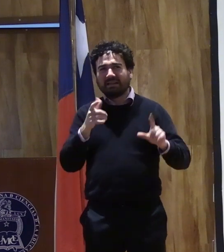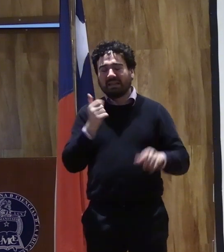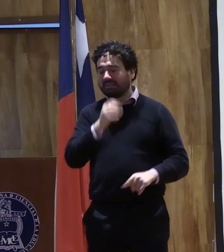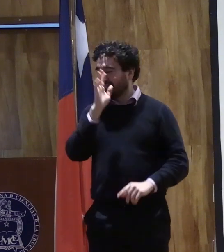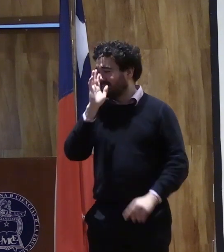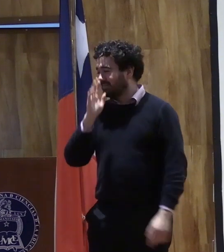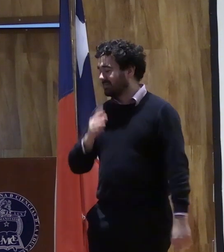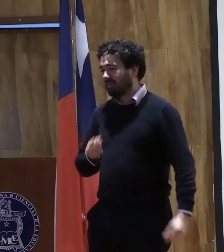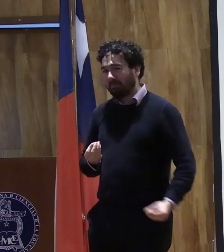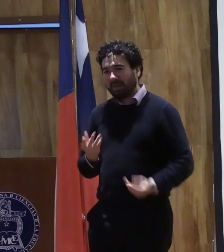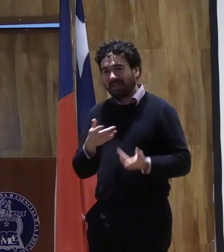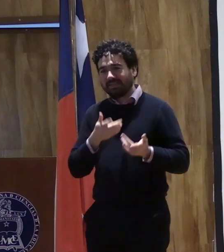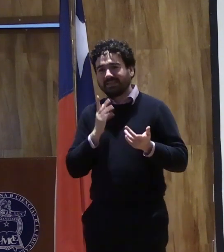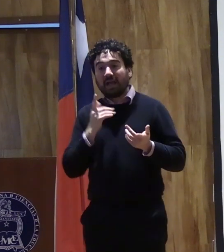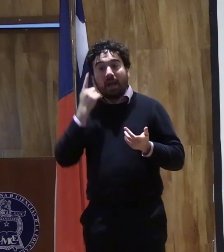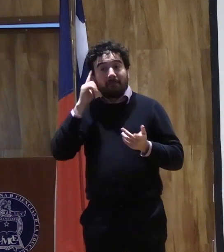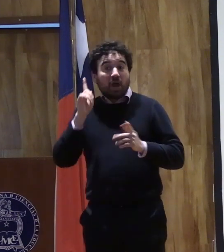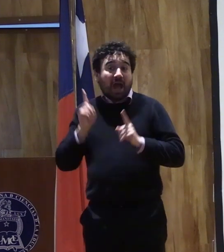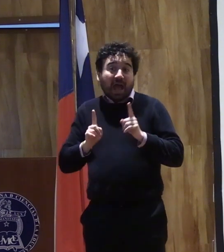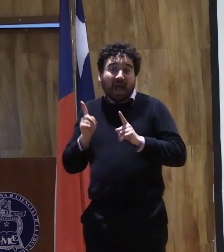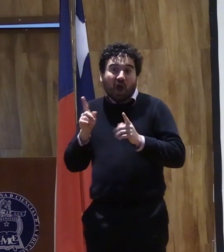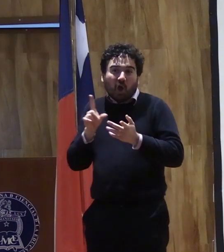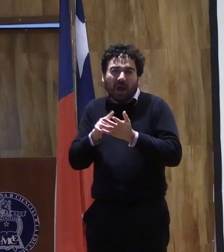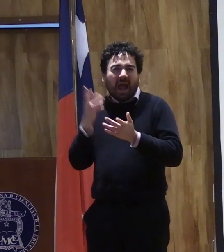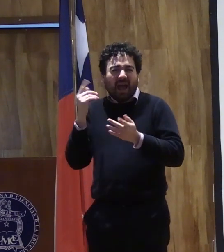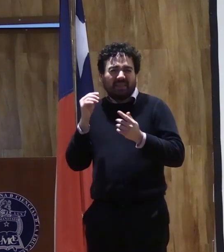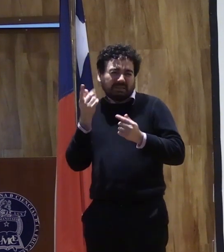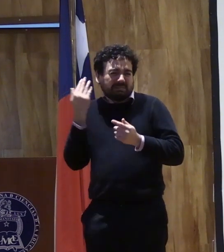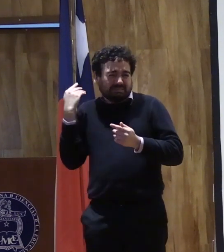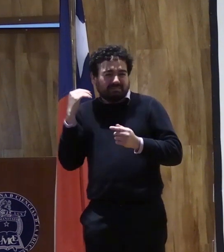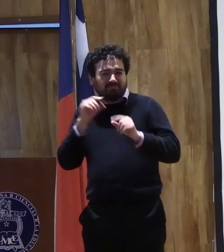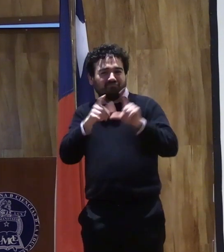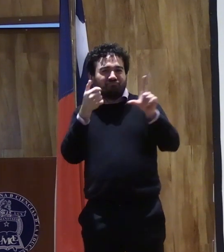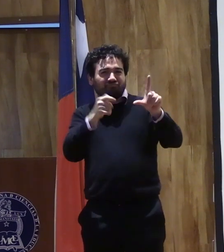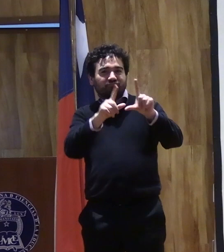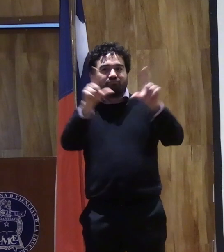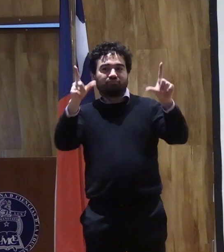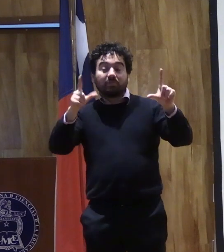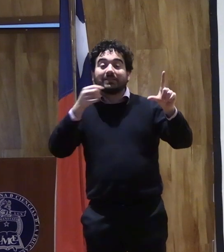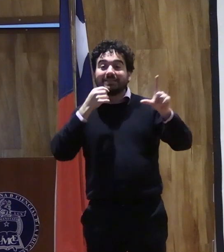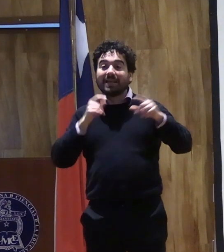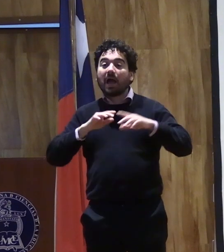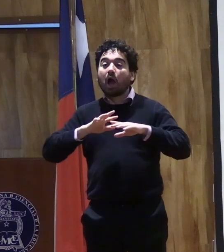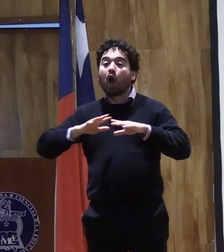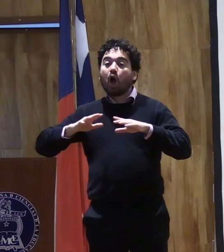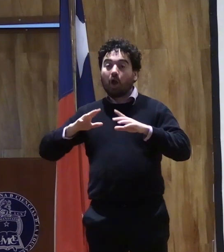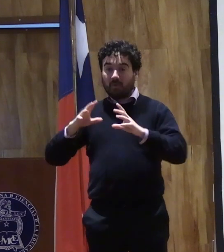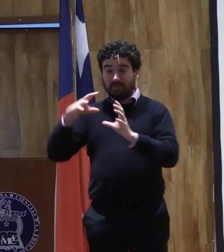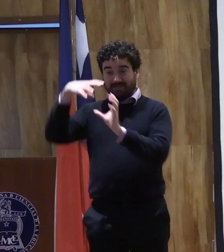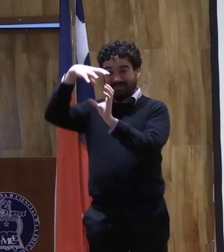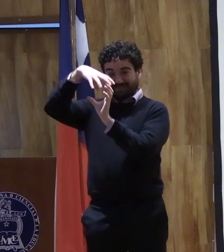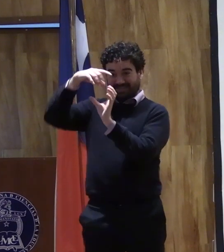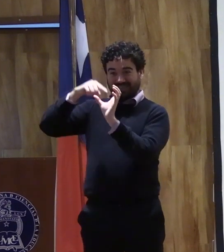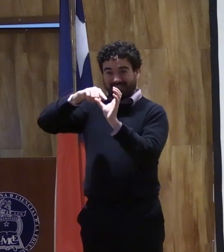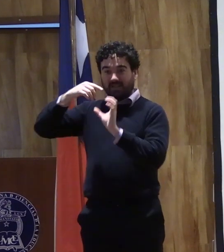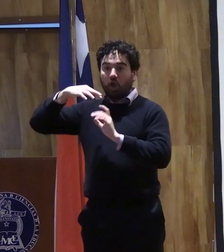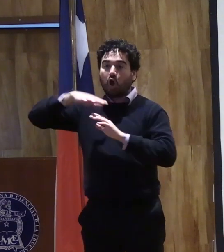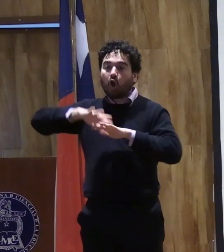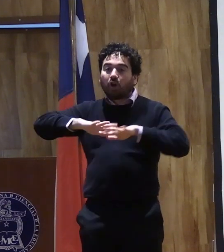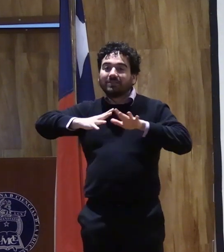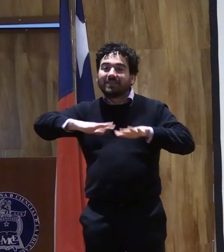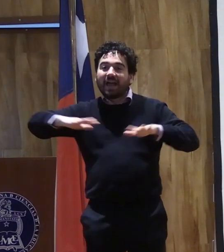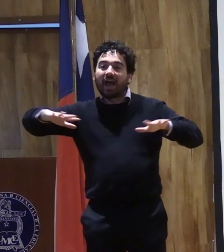alguna parte decían que el océano Ártico, el Ártico, Se está derritiendo y se cree que